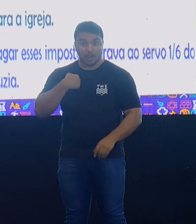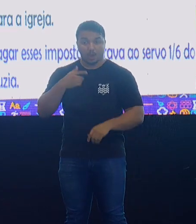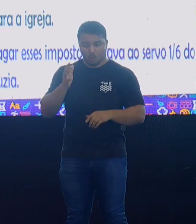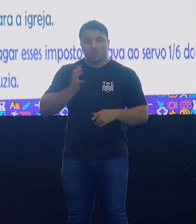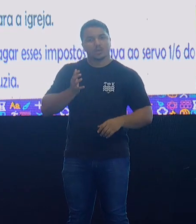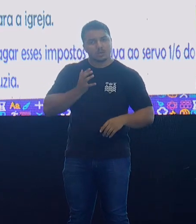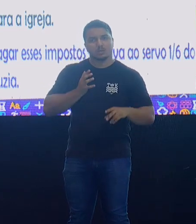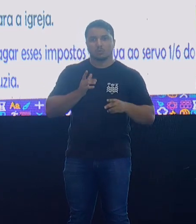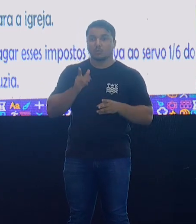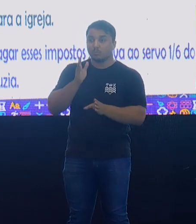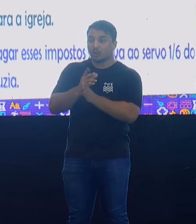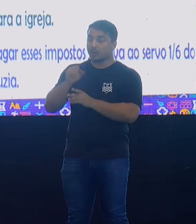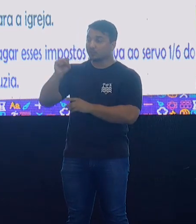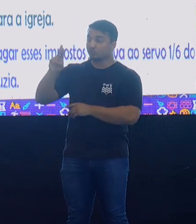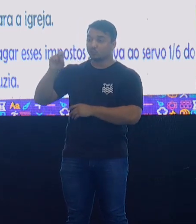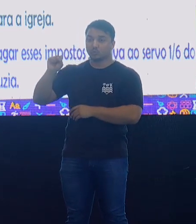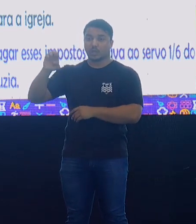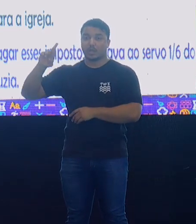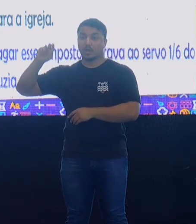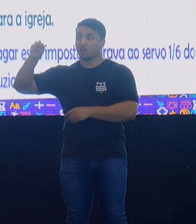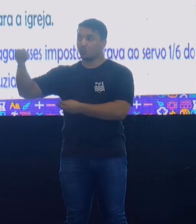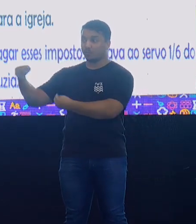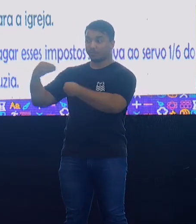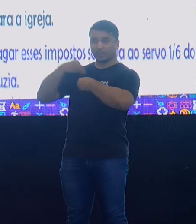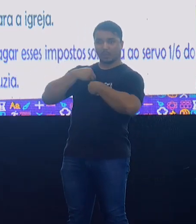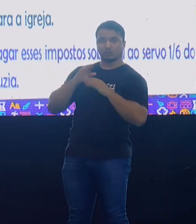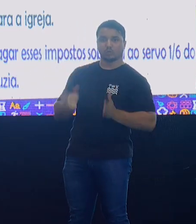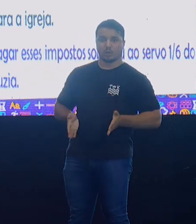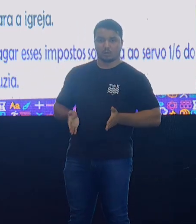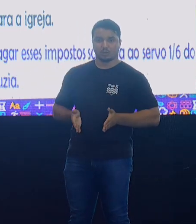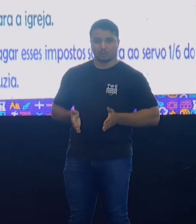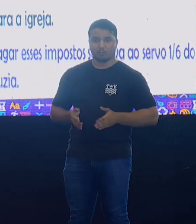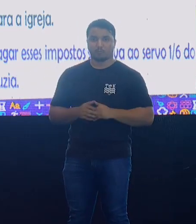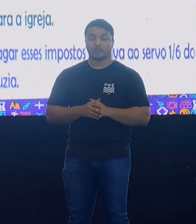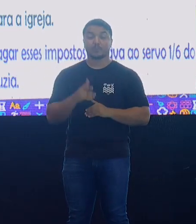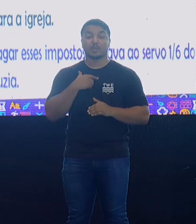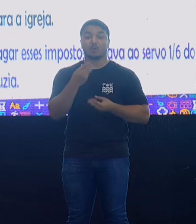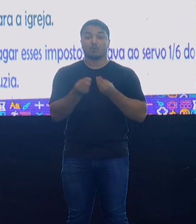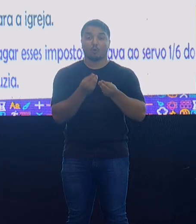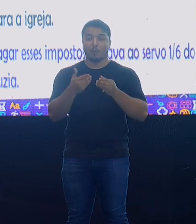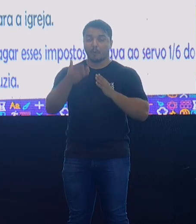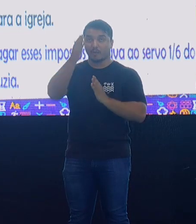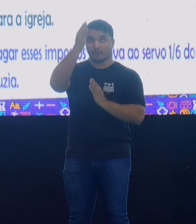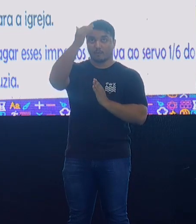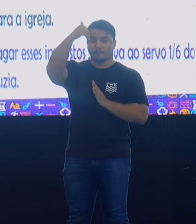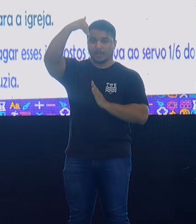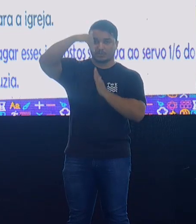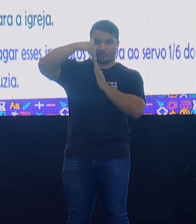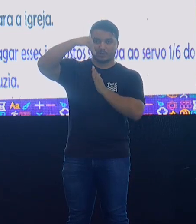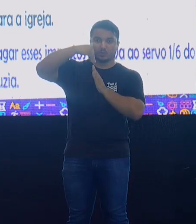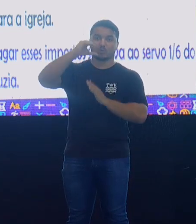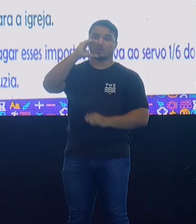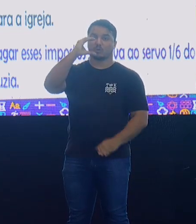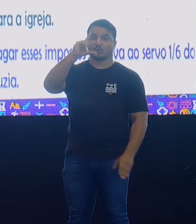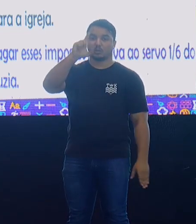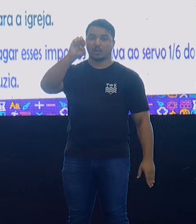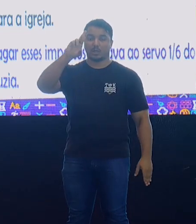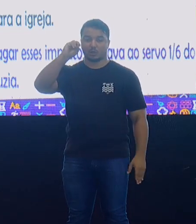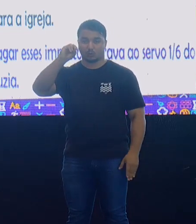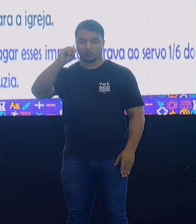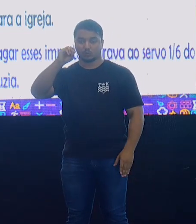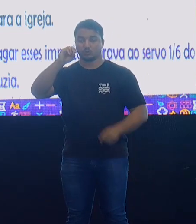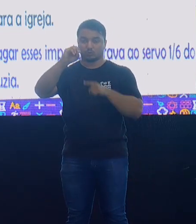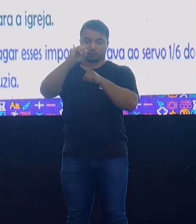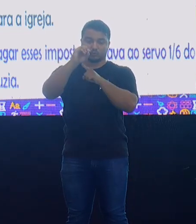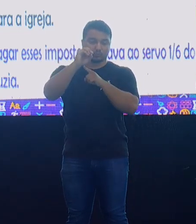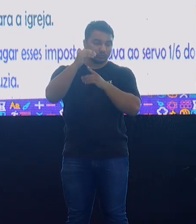suzerano, tá certo? Relação vertical entre o clero e o servo, entre o nobre